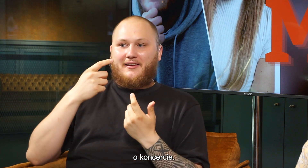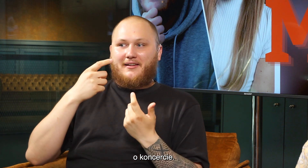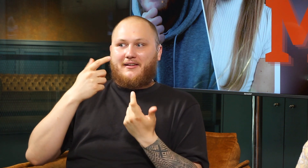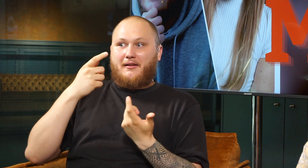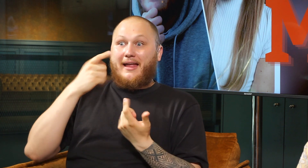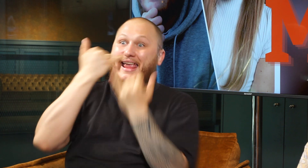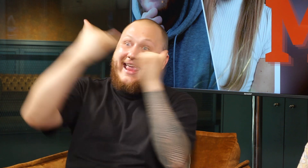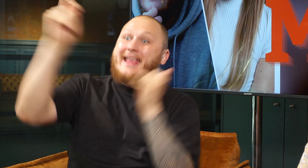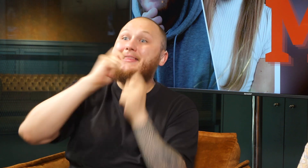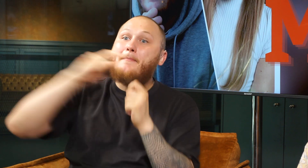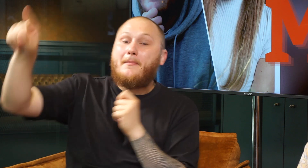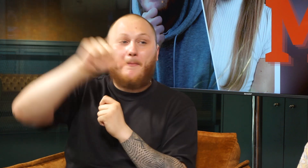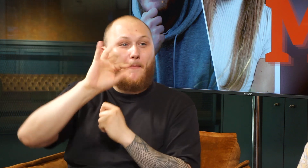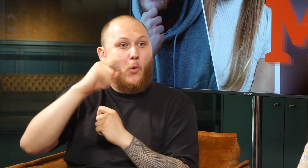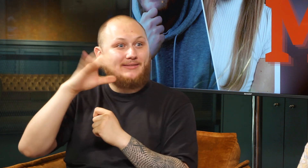w czasie